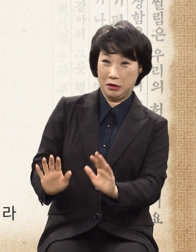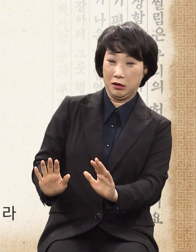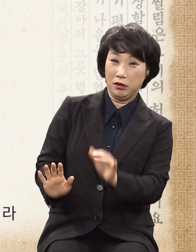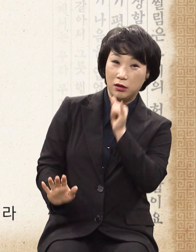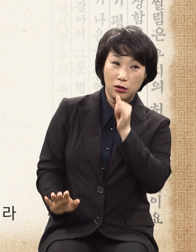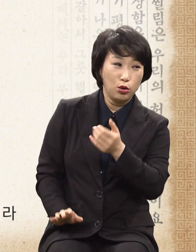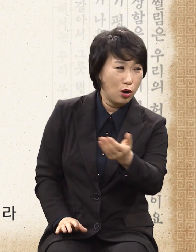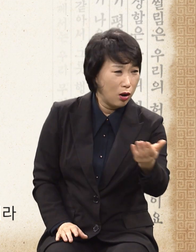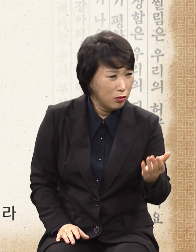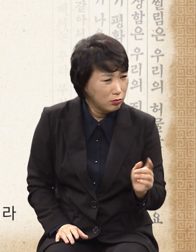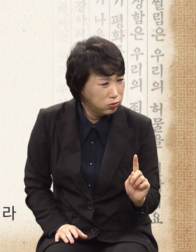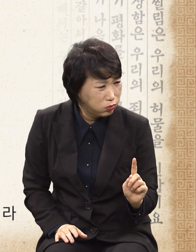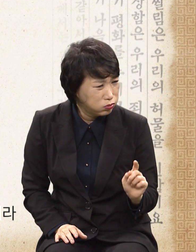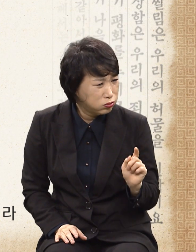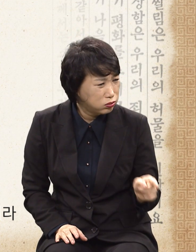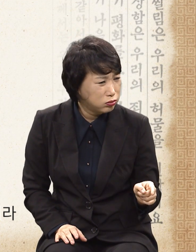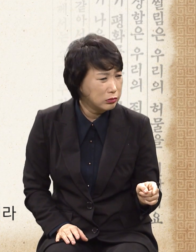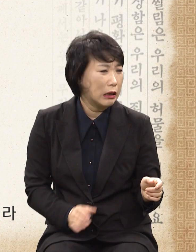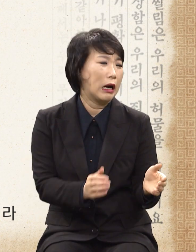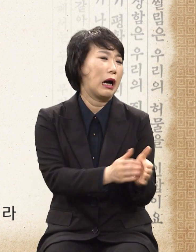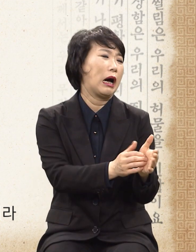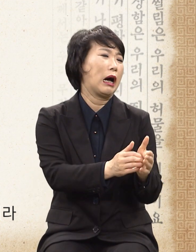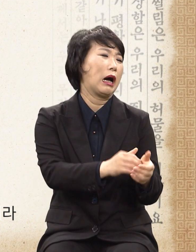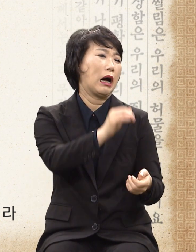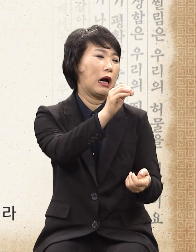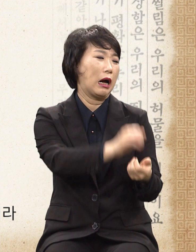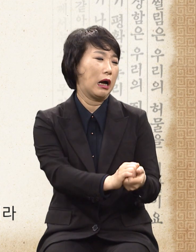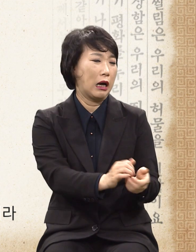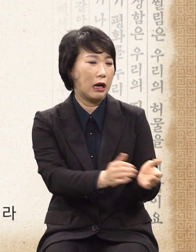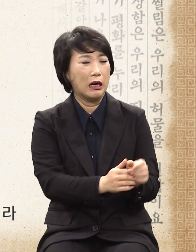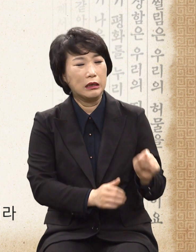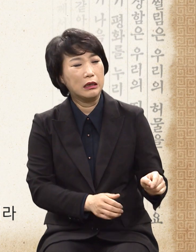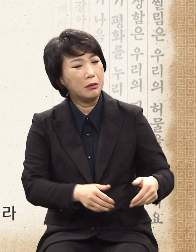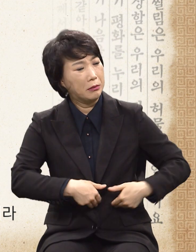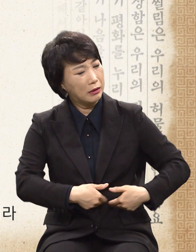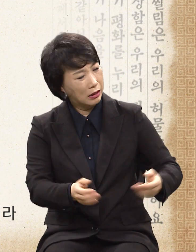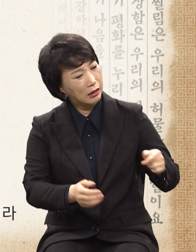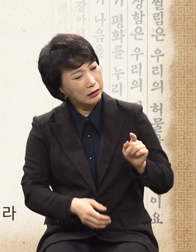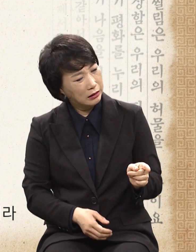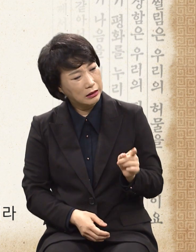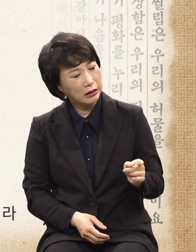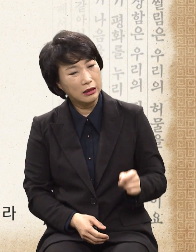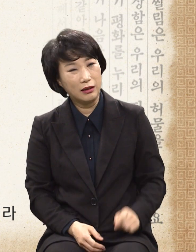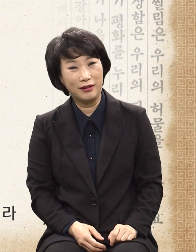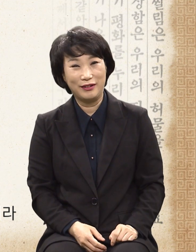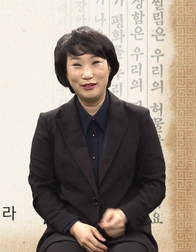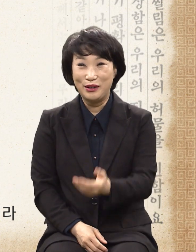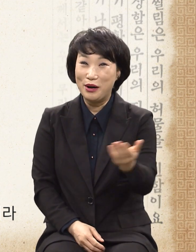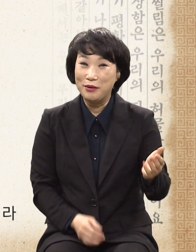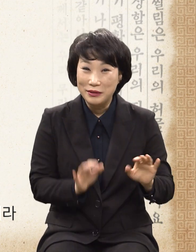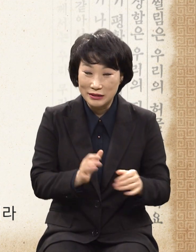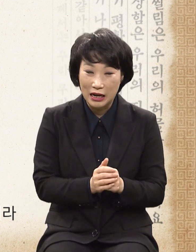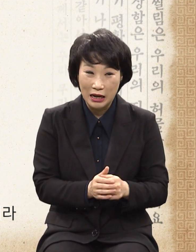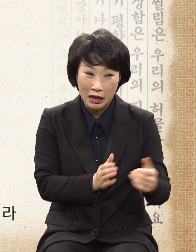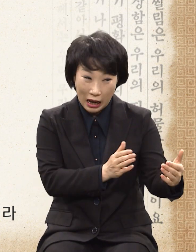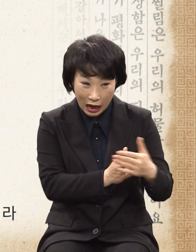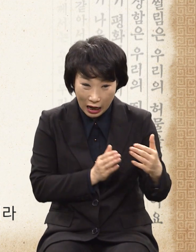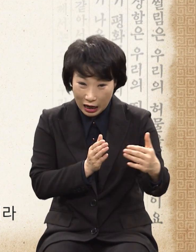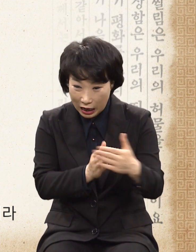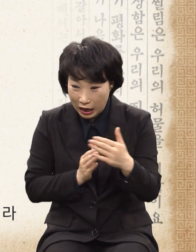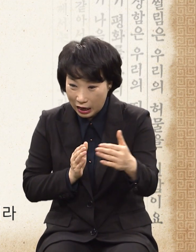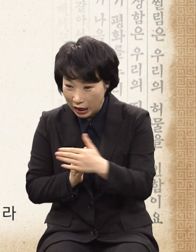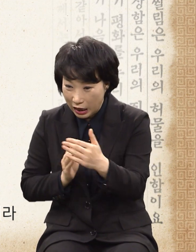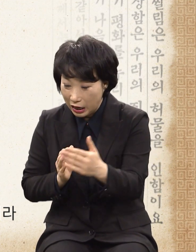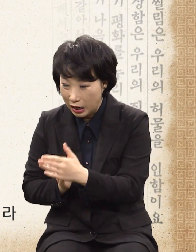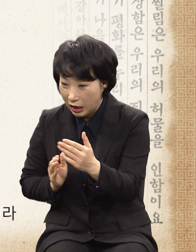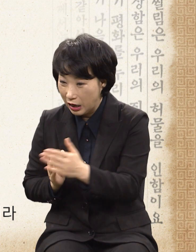그렇다면 너는 거기까지야. 아무짝에도 쓸모없어. 여기 이 길이 막히고 이 길이 막히고